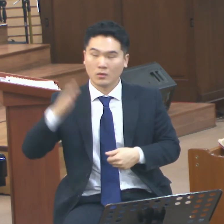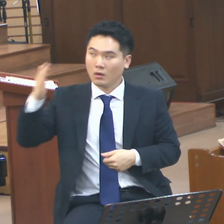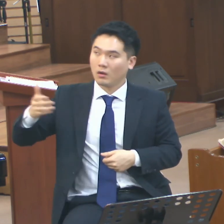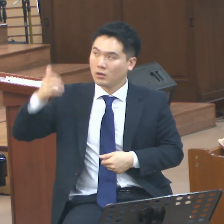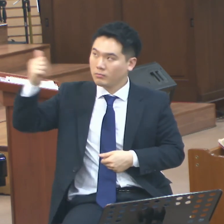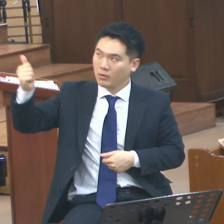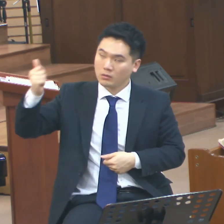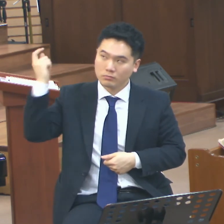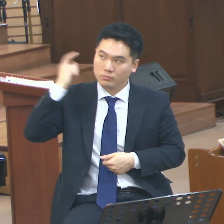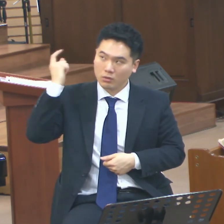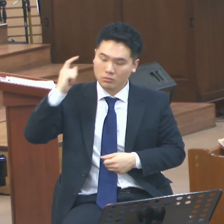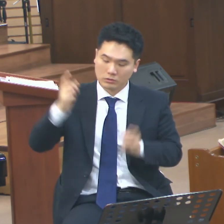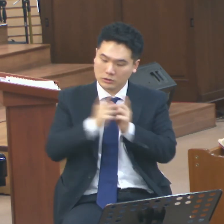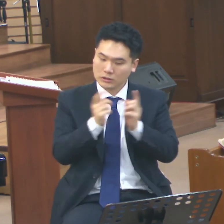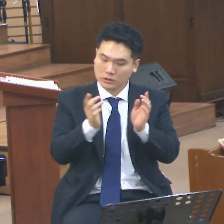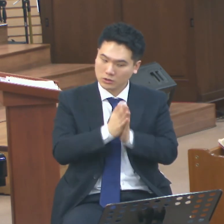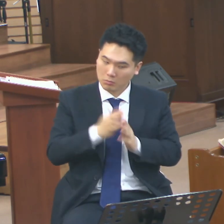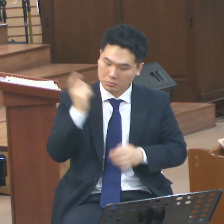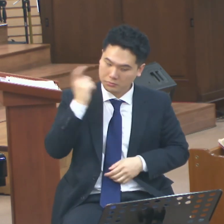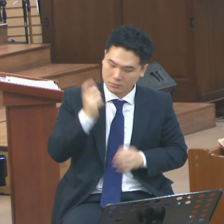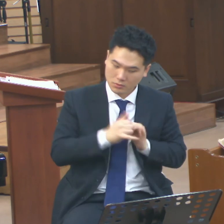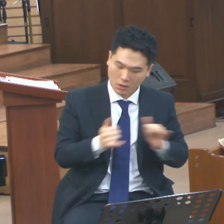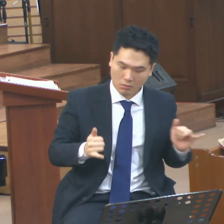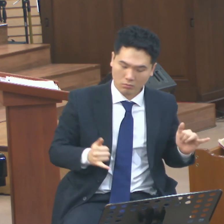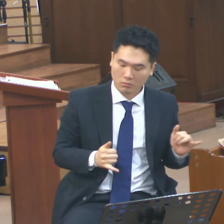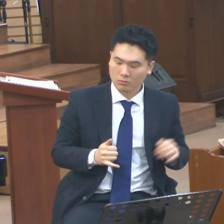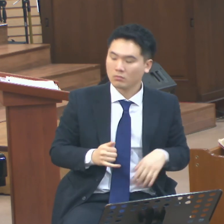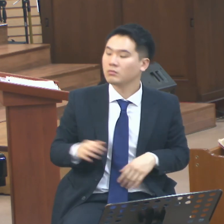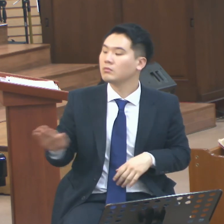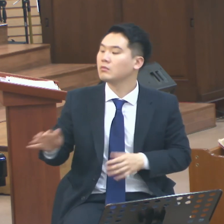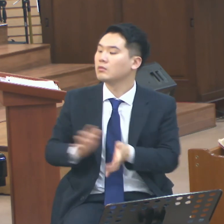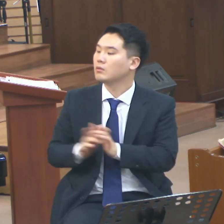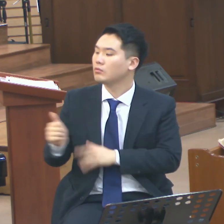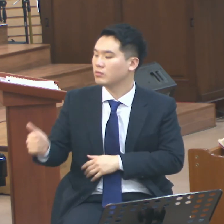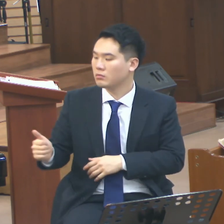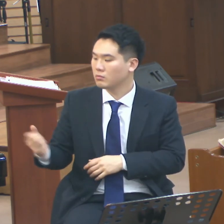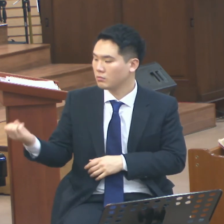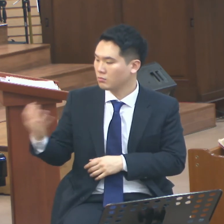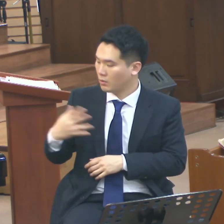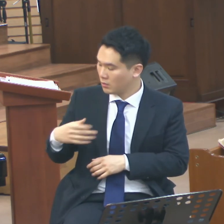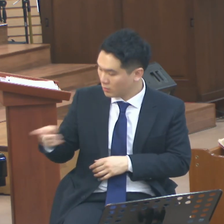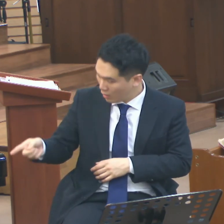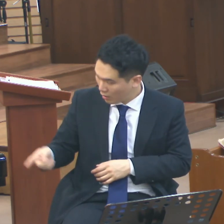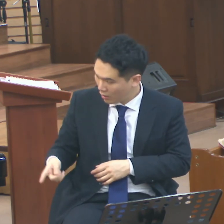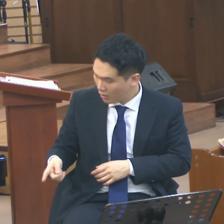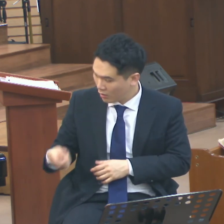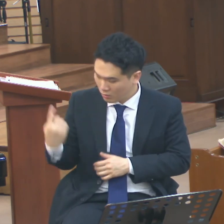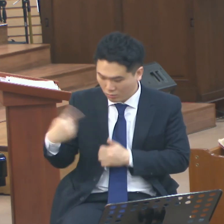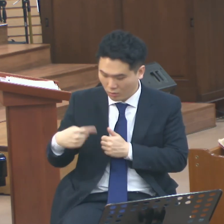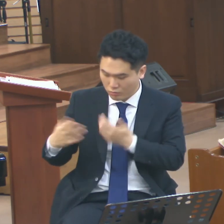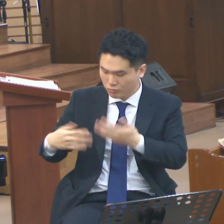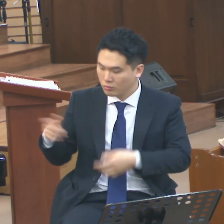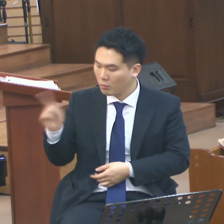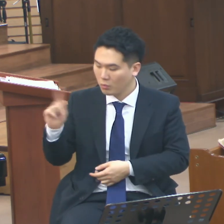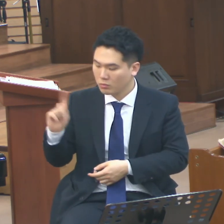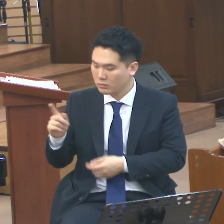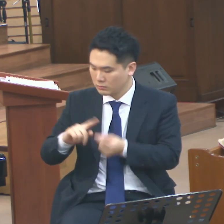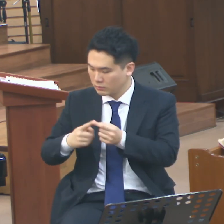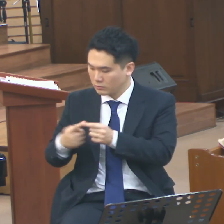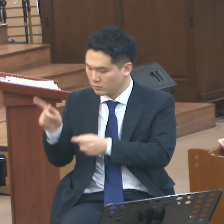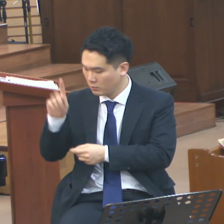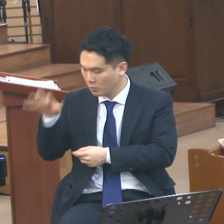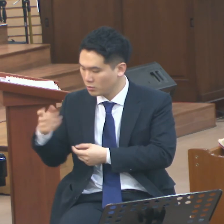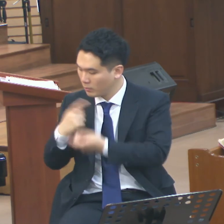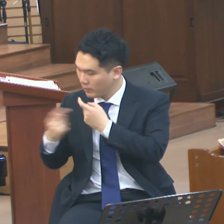듣는 사람들이 반응하는 것 좀 보세요. 어디서 글을 배웠냐? 학교 어디 나왔냐? 이러고 있는 거예요.